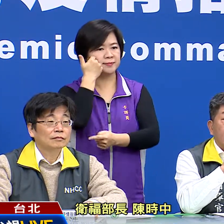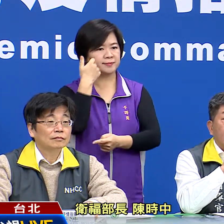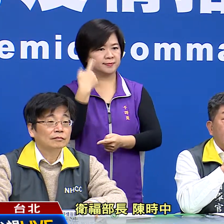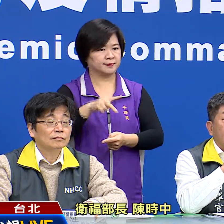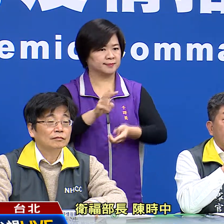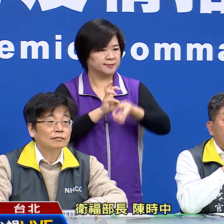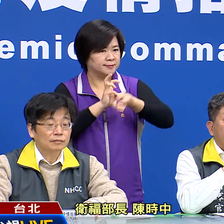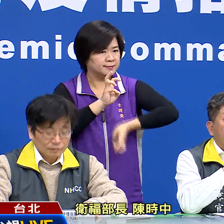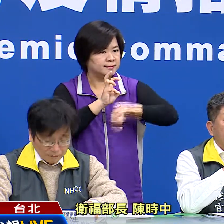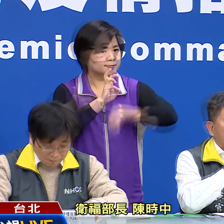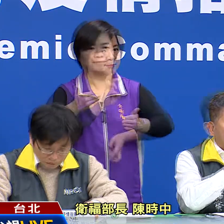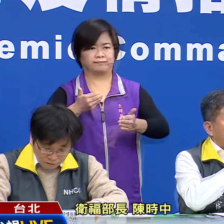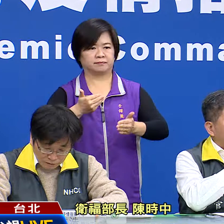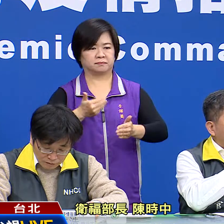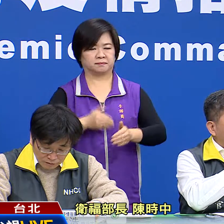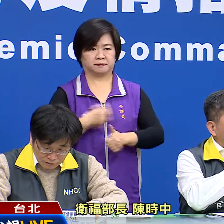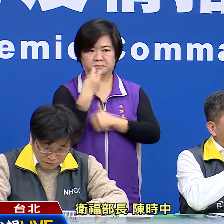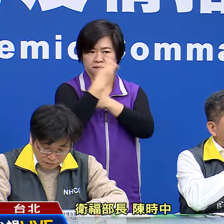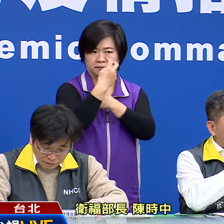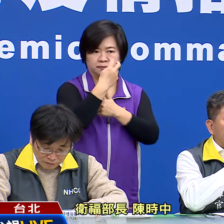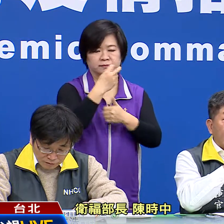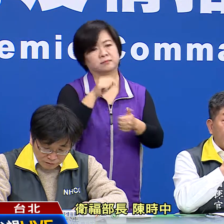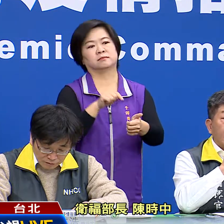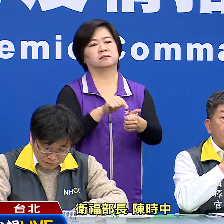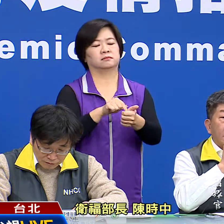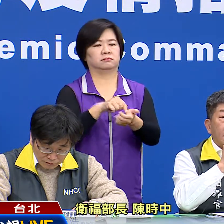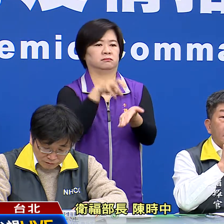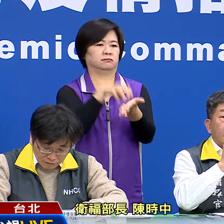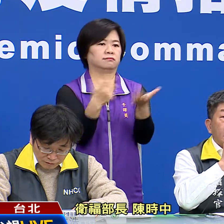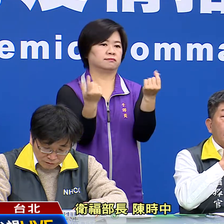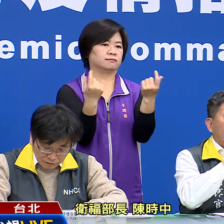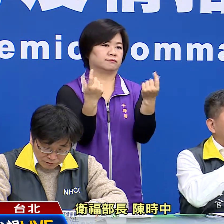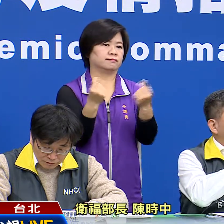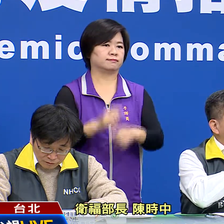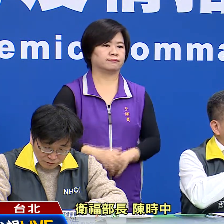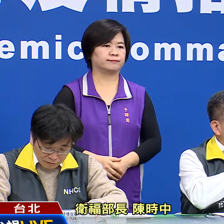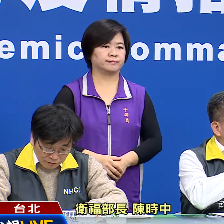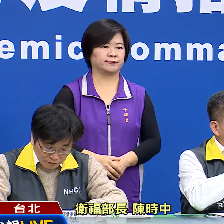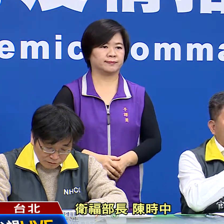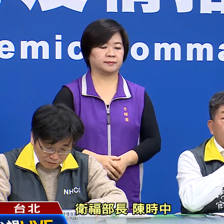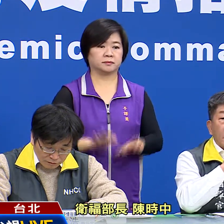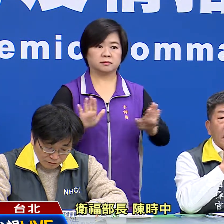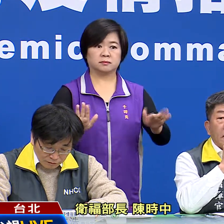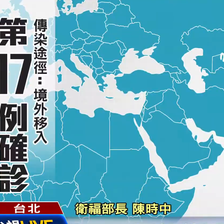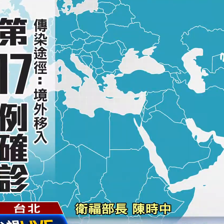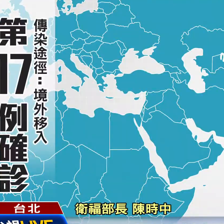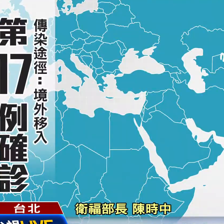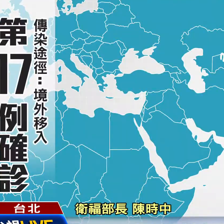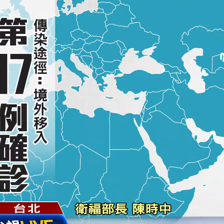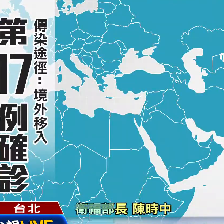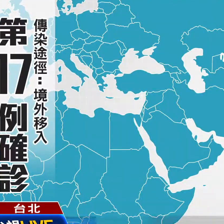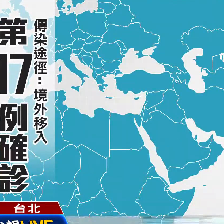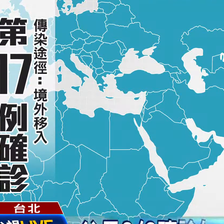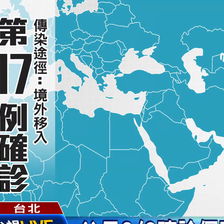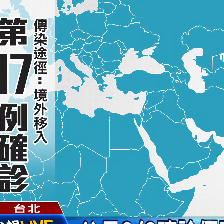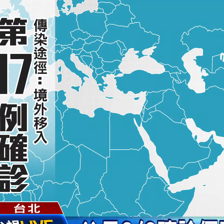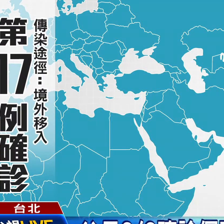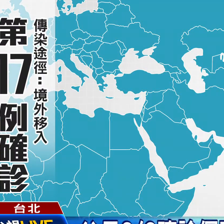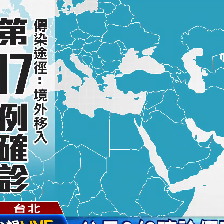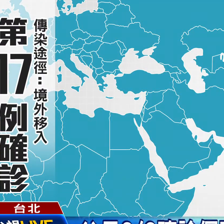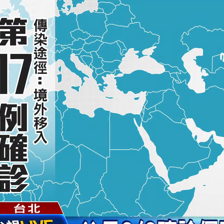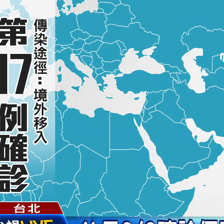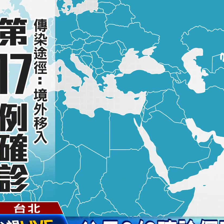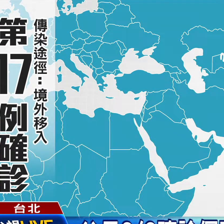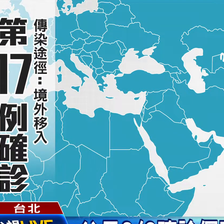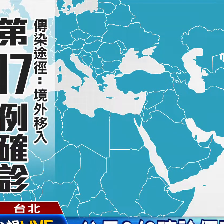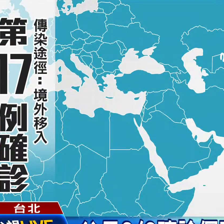详细周密的医调，检验出来是阳性。不过他现在身体状况很好。 这名来自北部的20多岁男